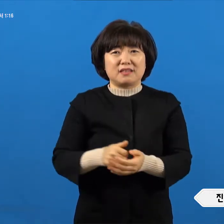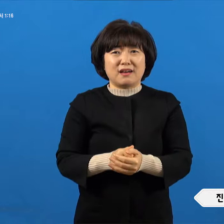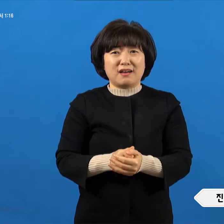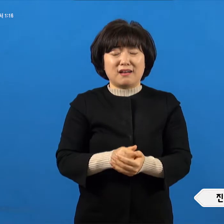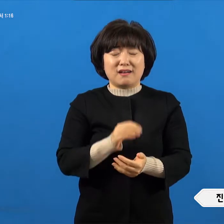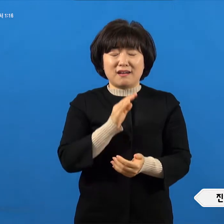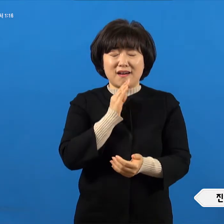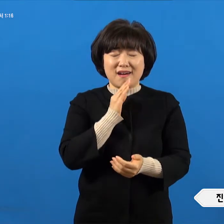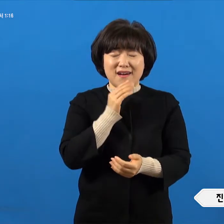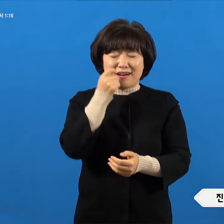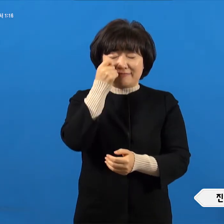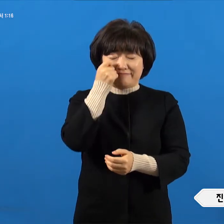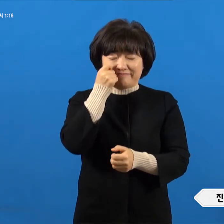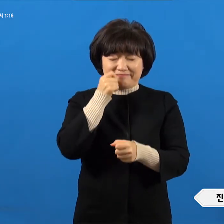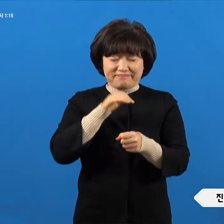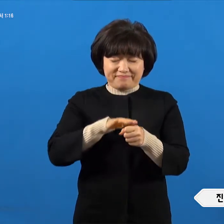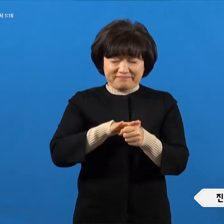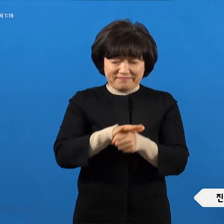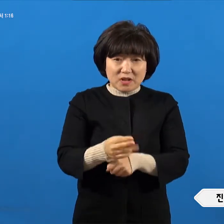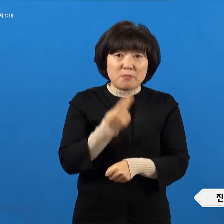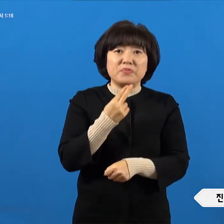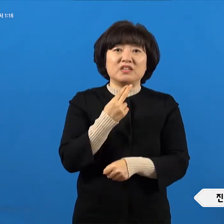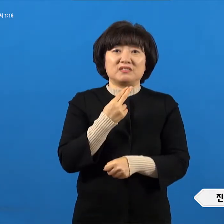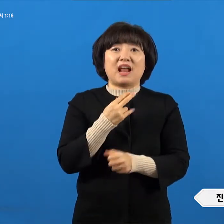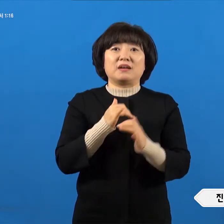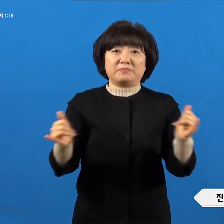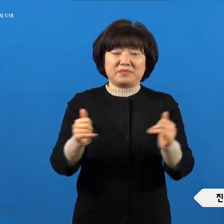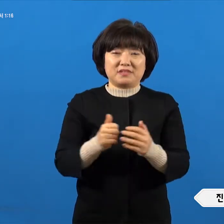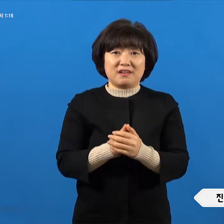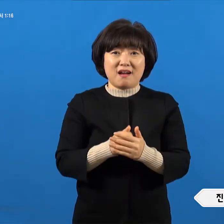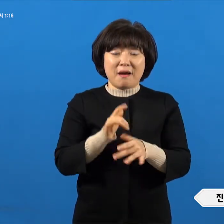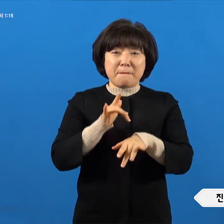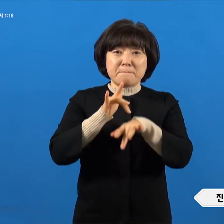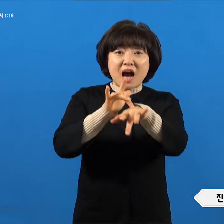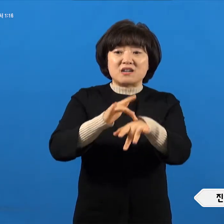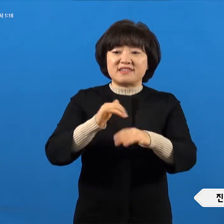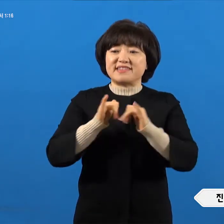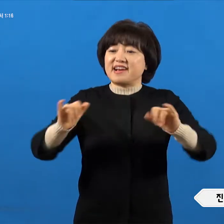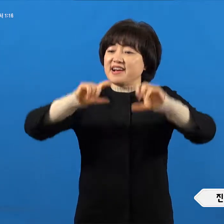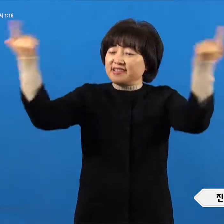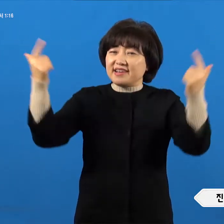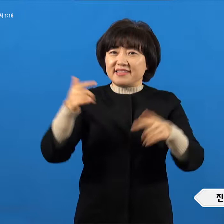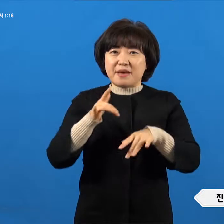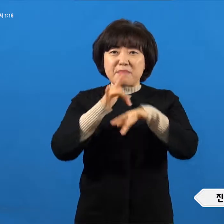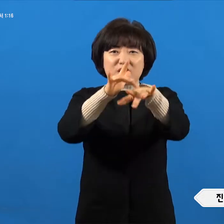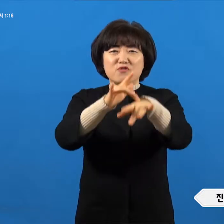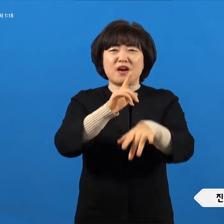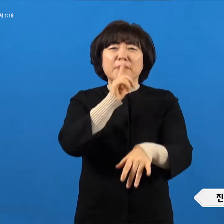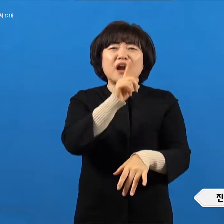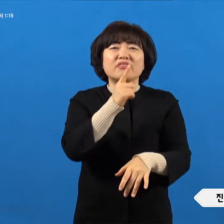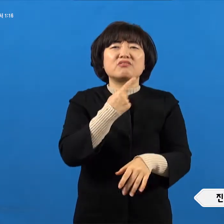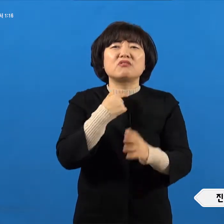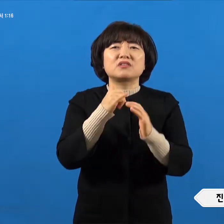사람들. 아니, 스스로 인간되기를 포기하고 마귀가 되겠다고 자책했던 사람들이